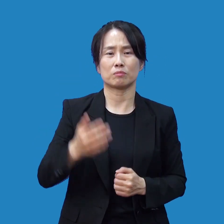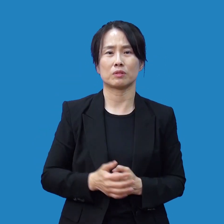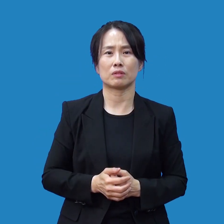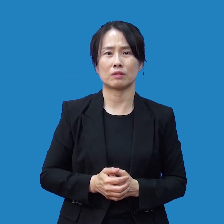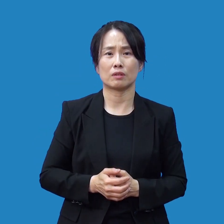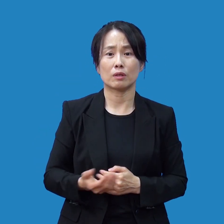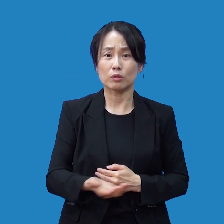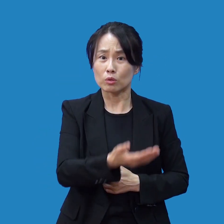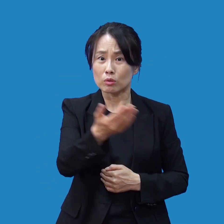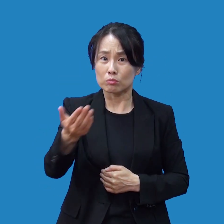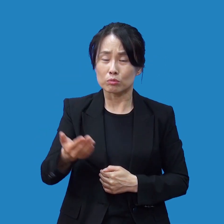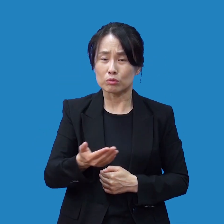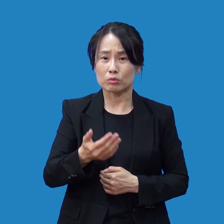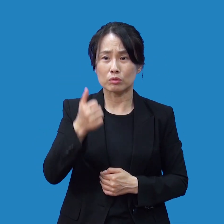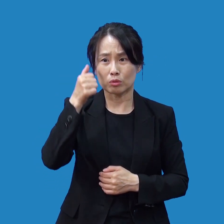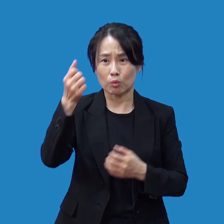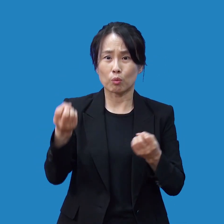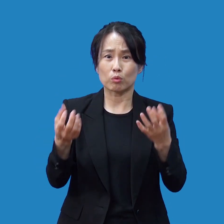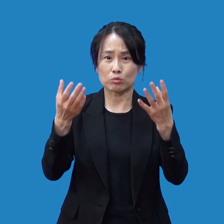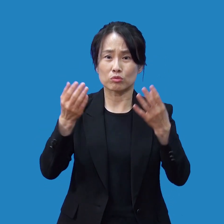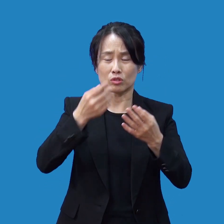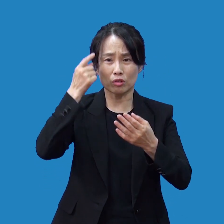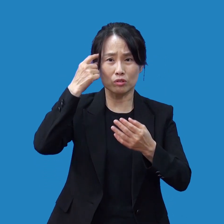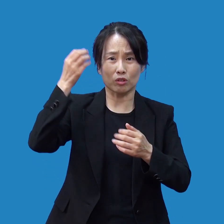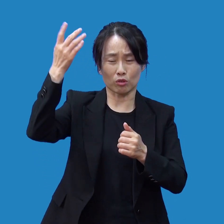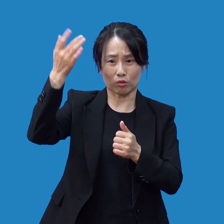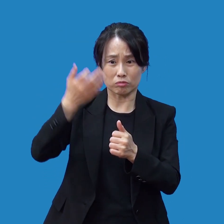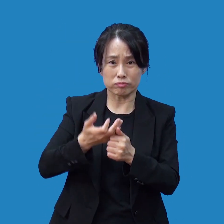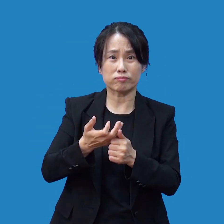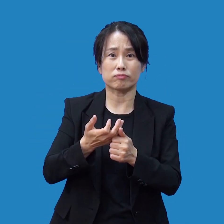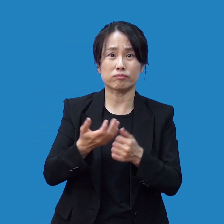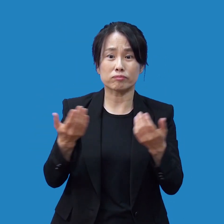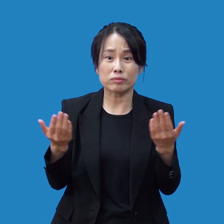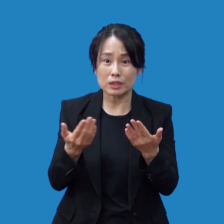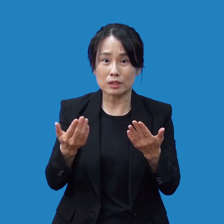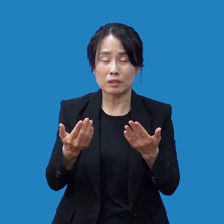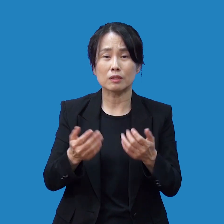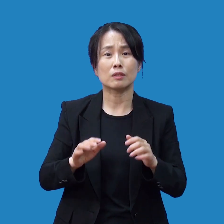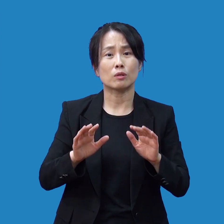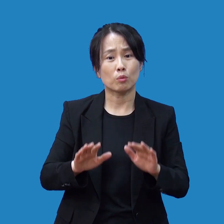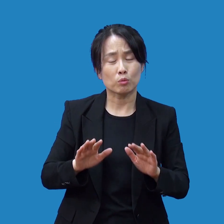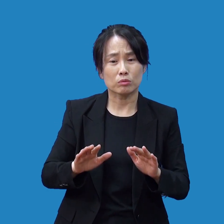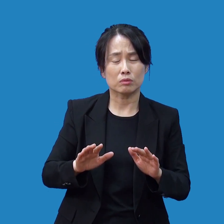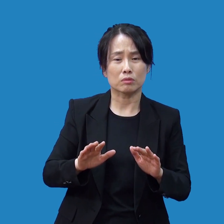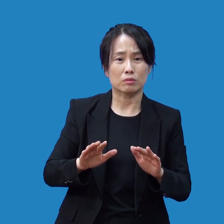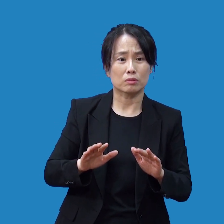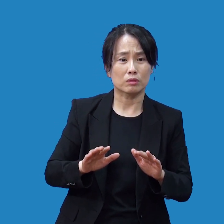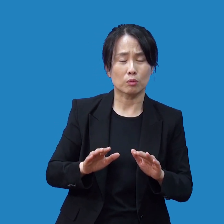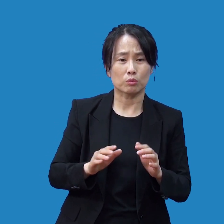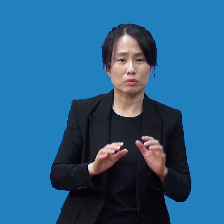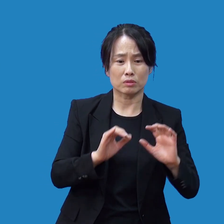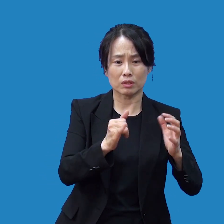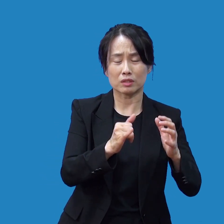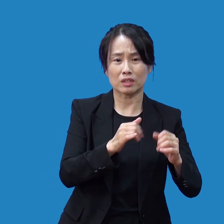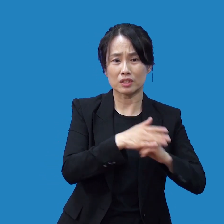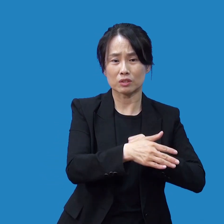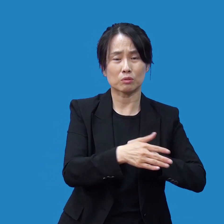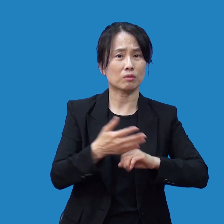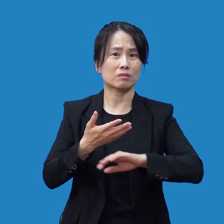여러분, 오순절의 성령 역사, 오늘날 사람들이 말하는 영성과는 너무나 대조되지